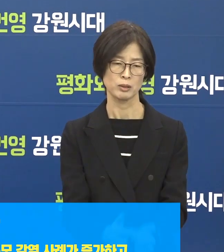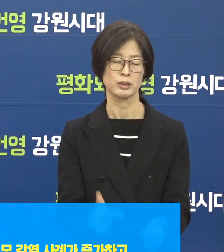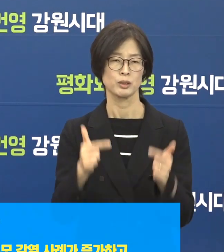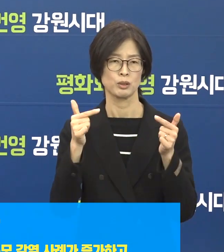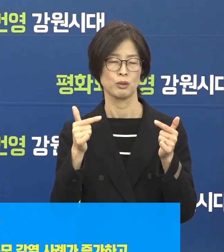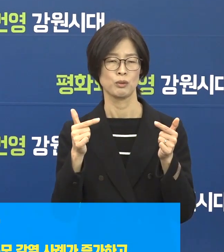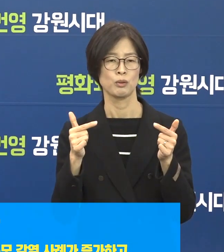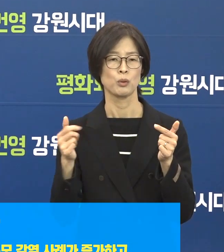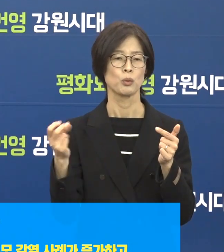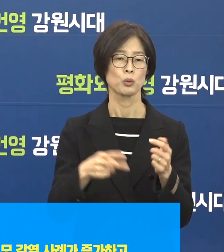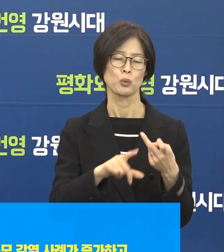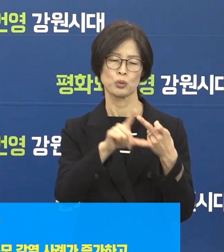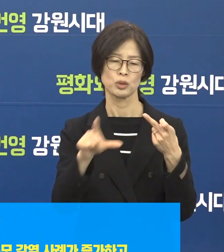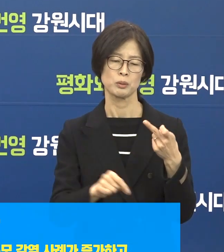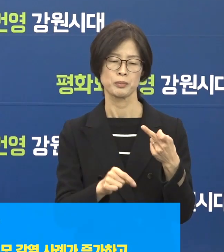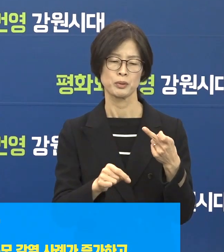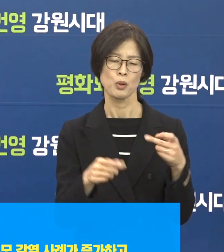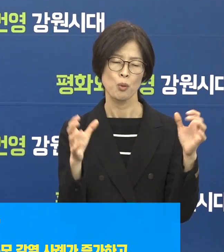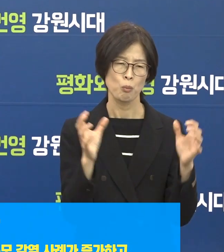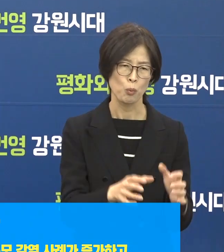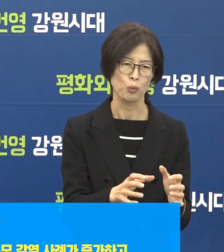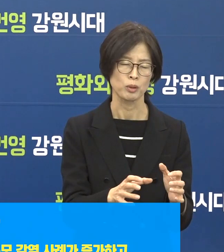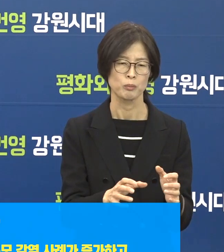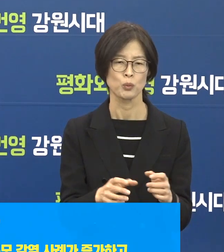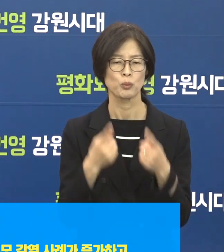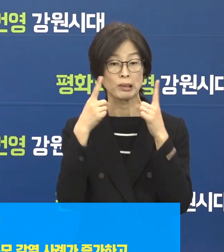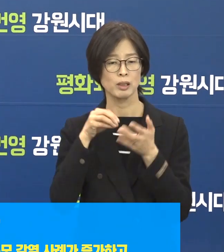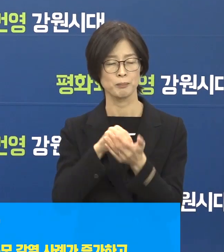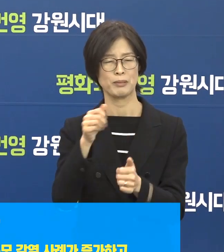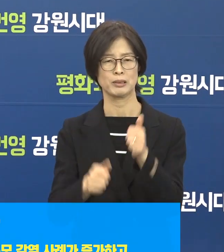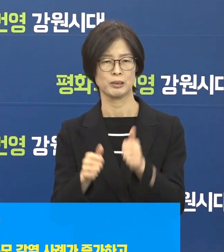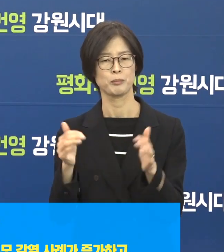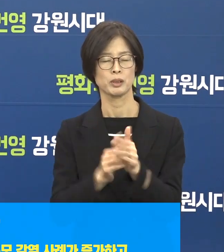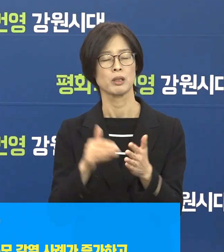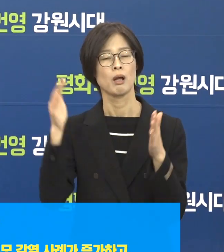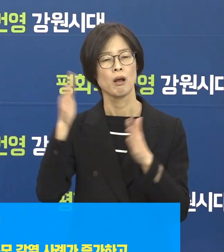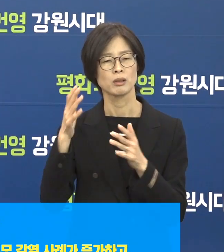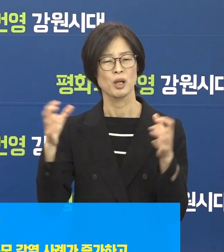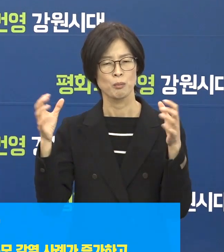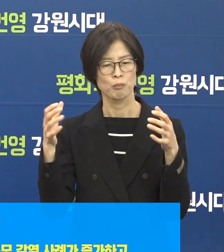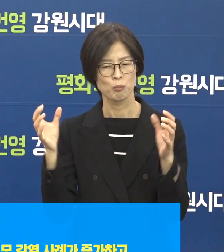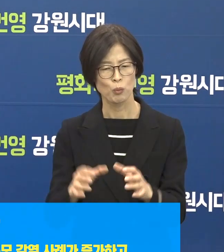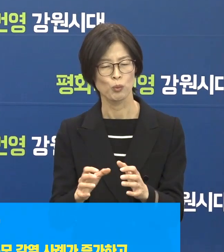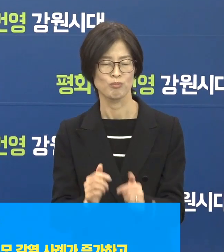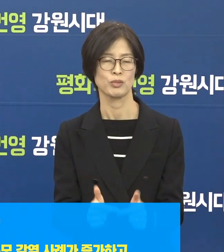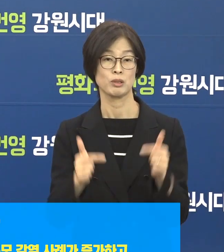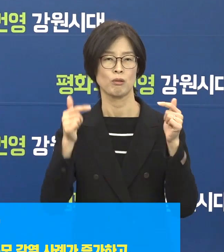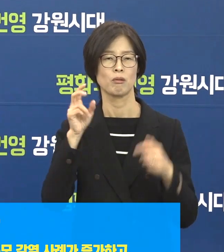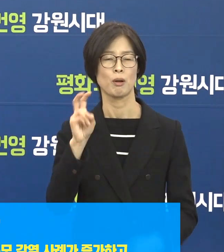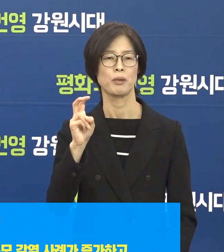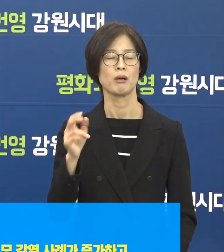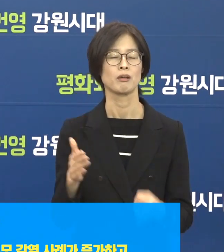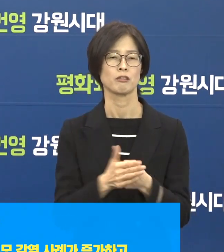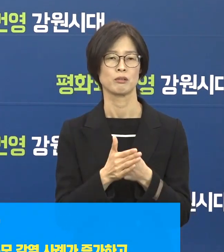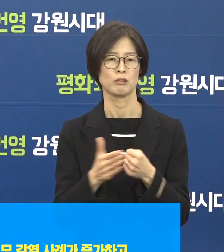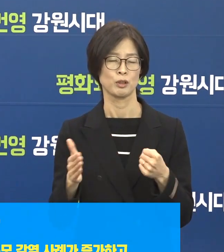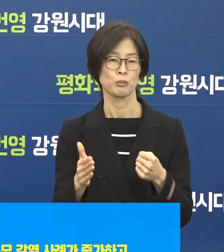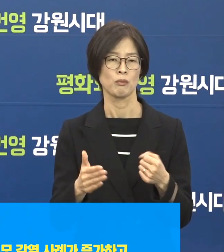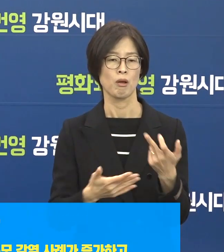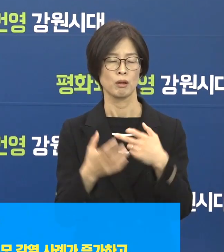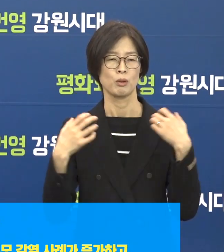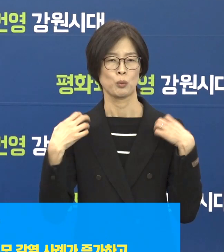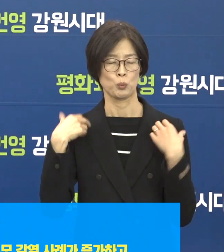증가하고 연말연시 모임 및 수능 이후 학생들의 모임이 많아질 것으로 예상됨에 따라